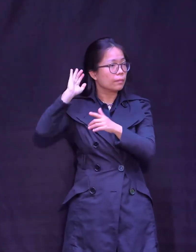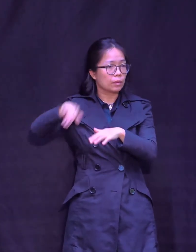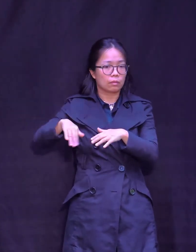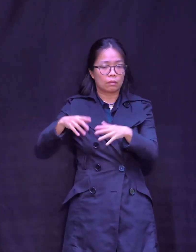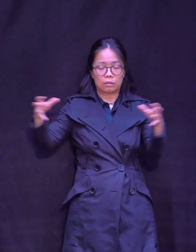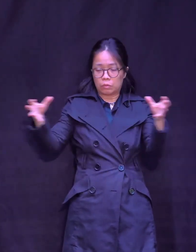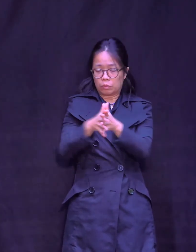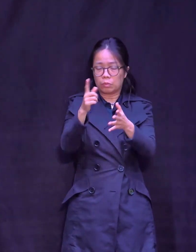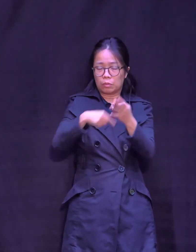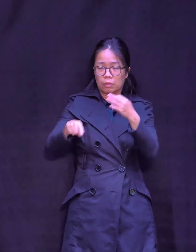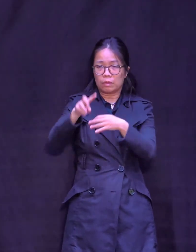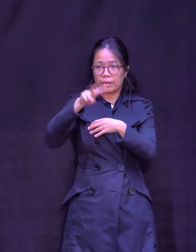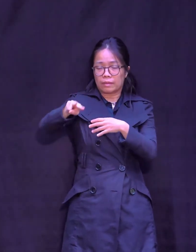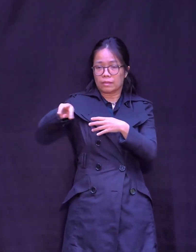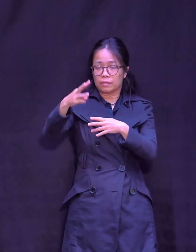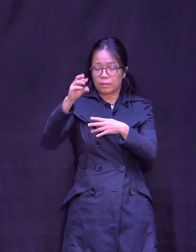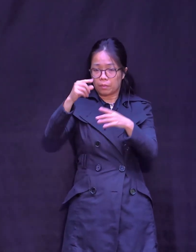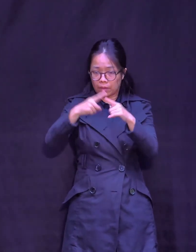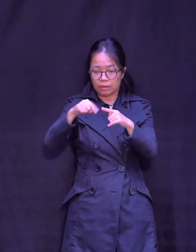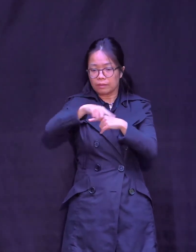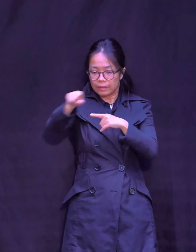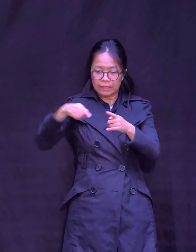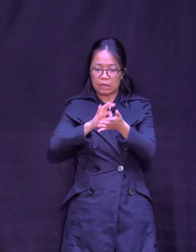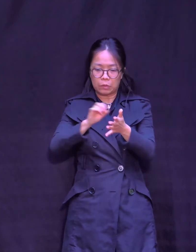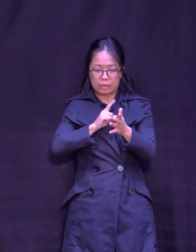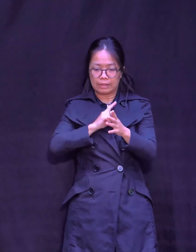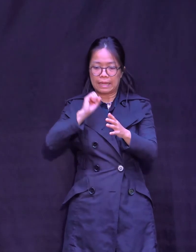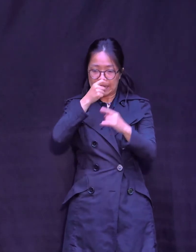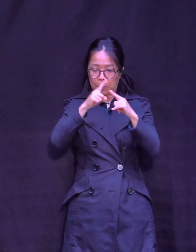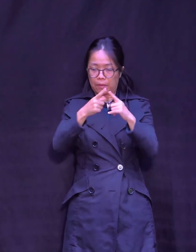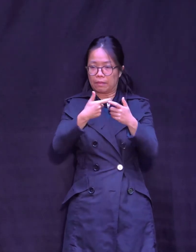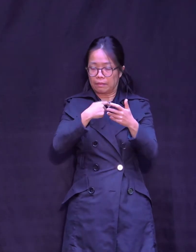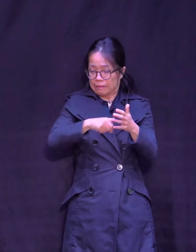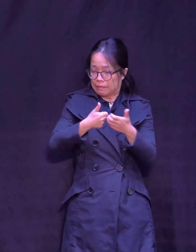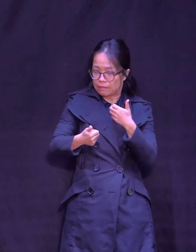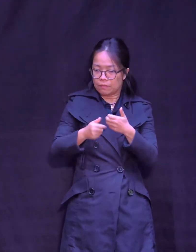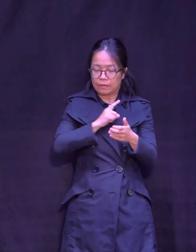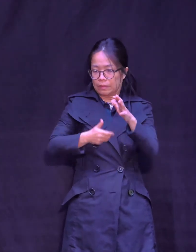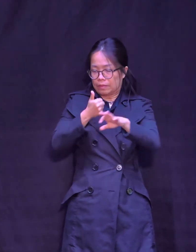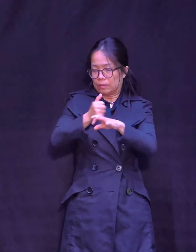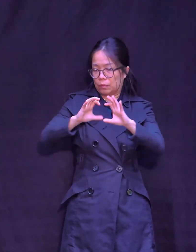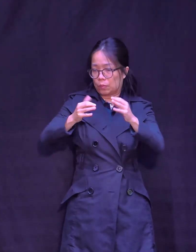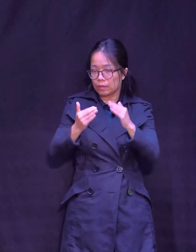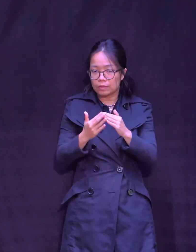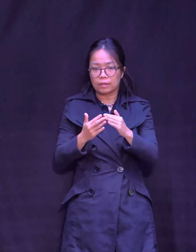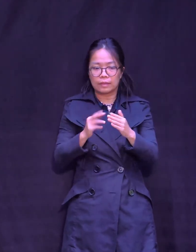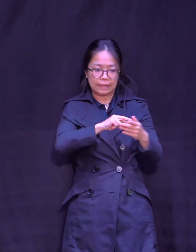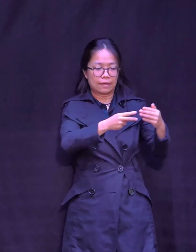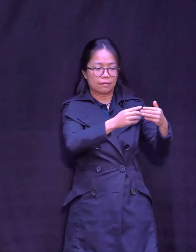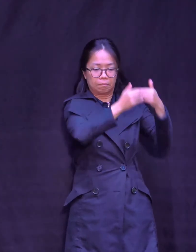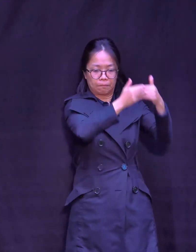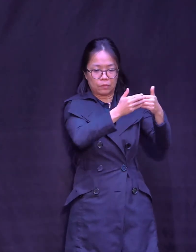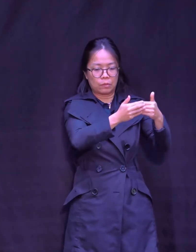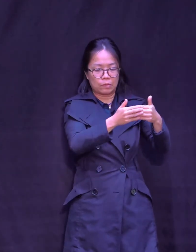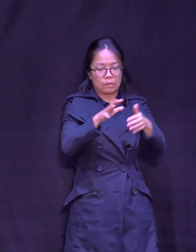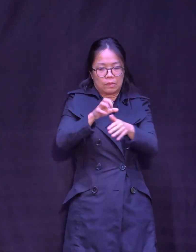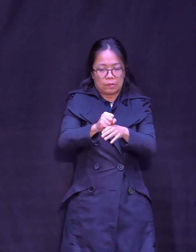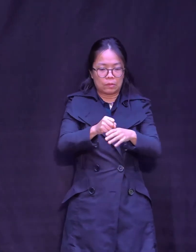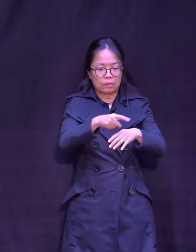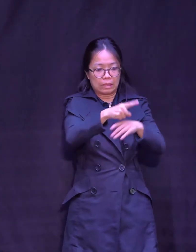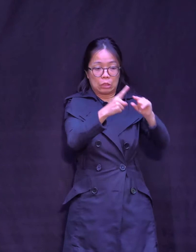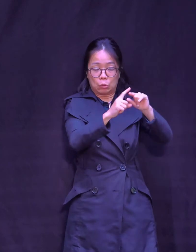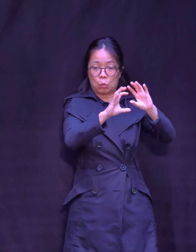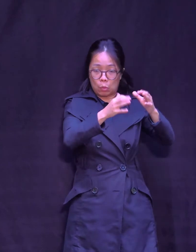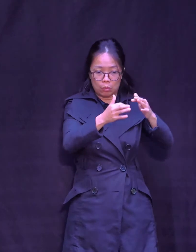应该以台湾人身份成熟新的国家，才会当甲中华人民共和国统治下面的